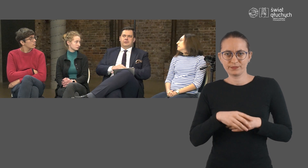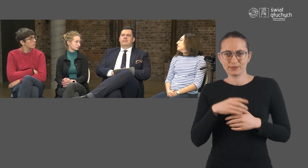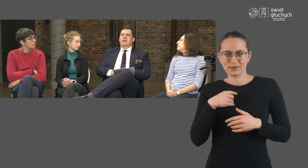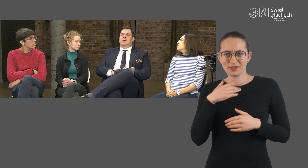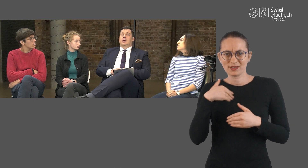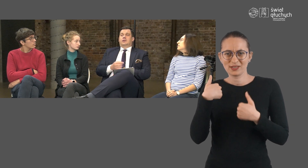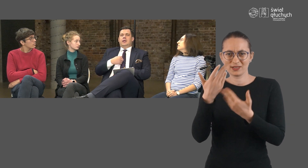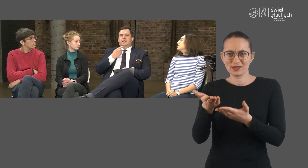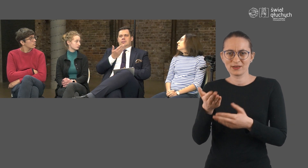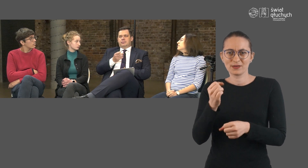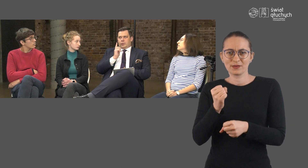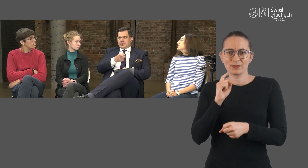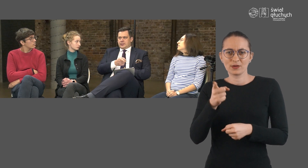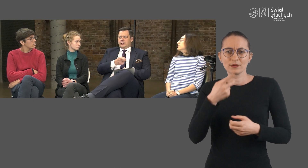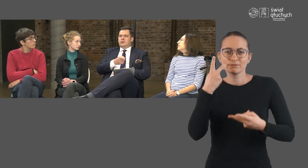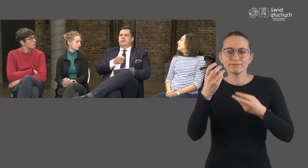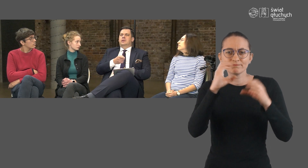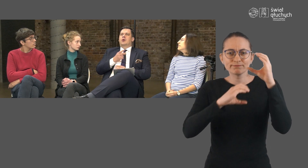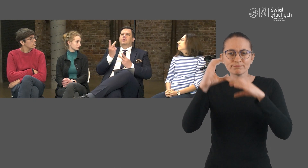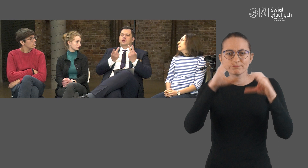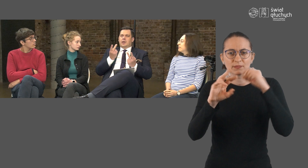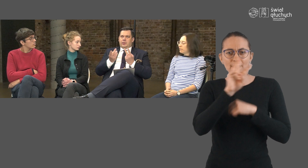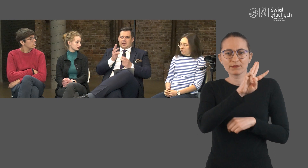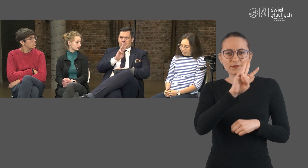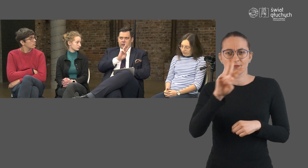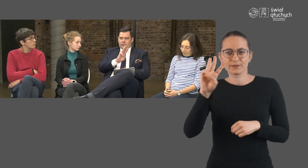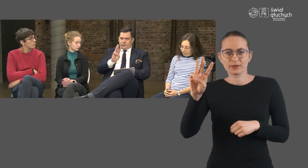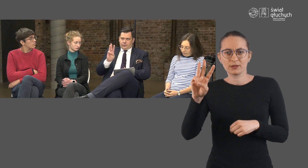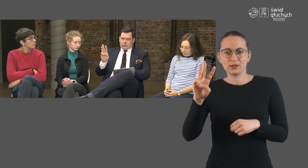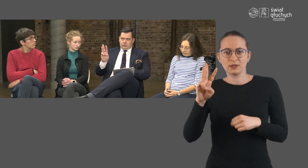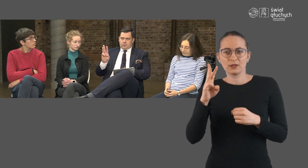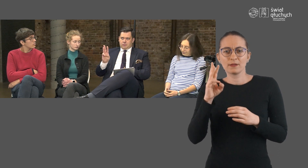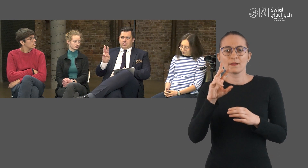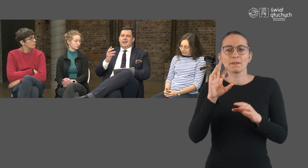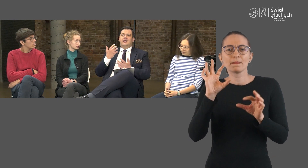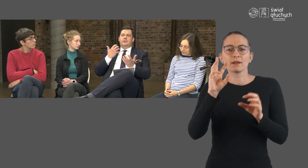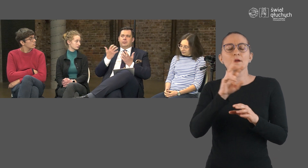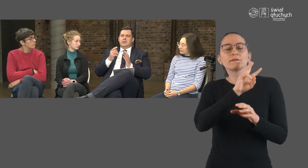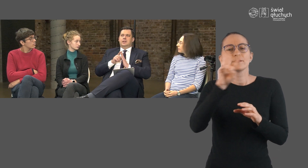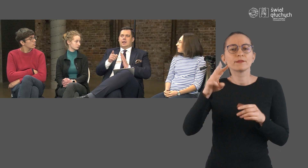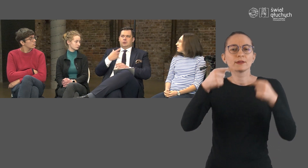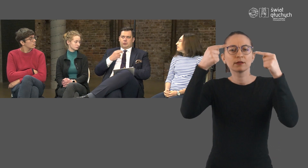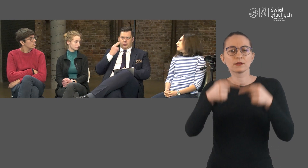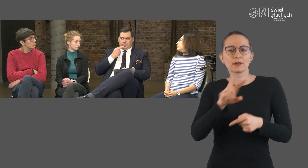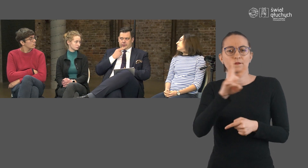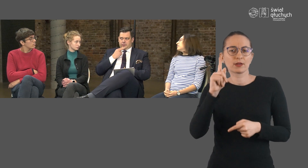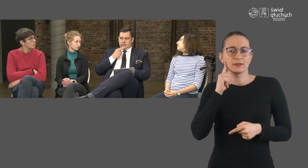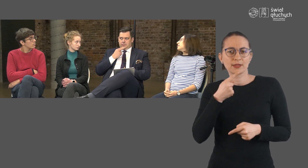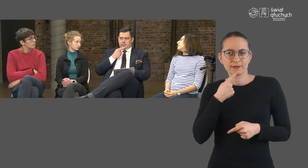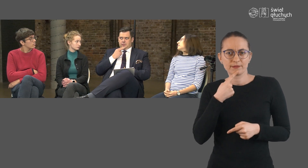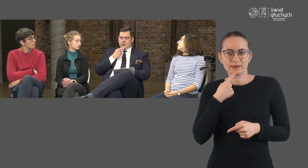coś. No ja jej dałem polecenie, żeby poszukała na stronie www informacji dla osób